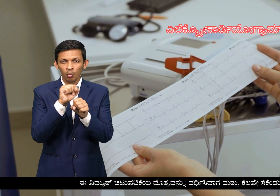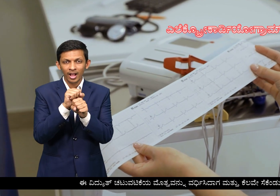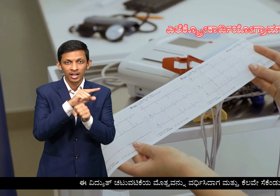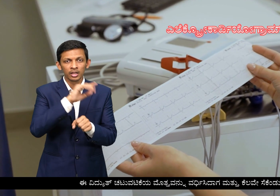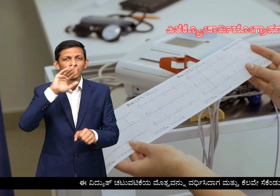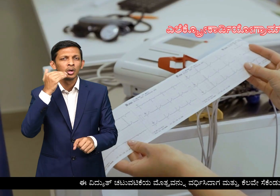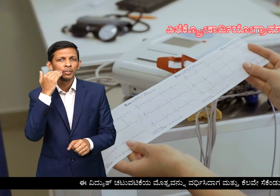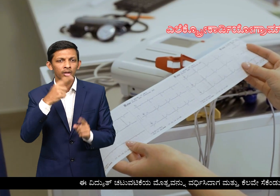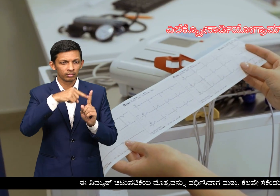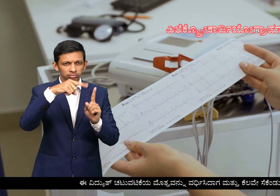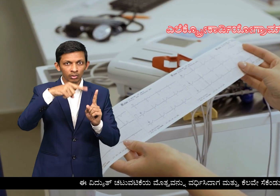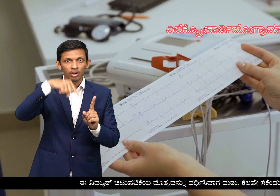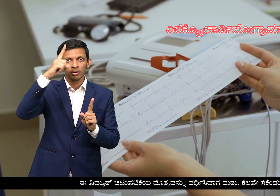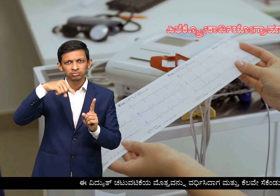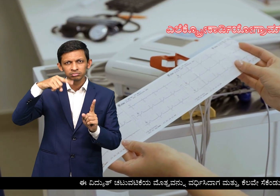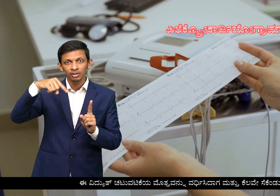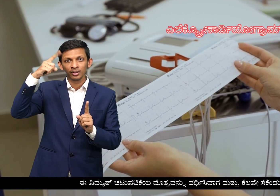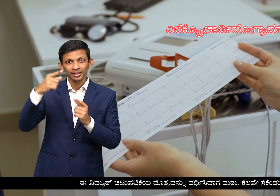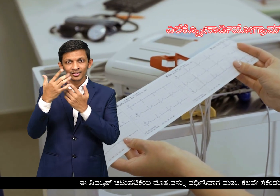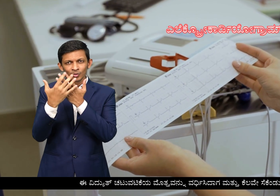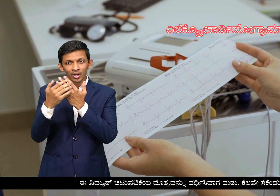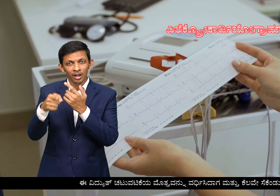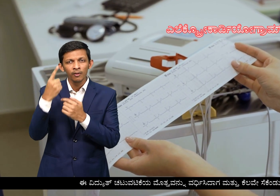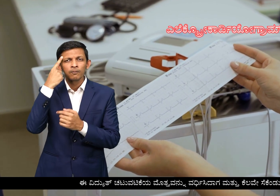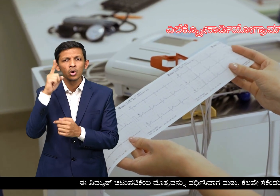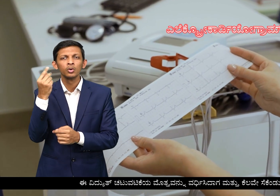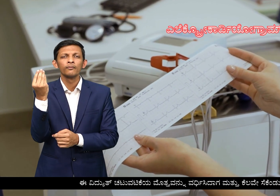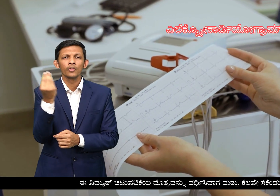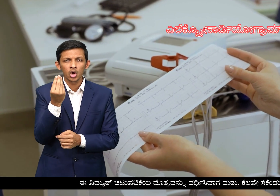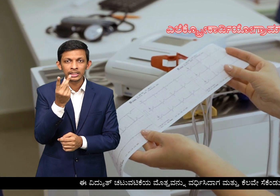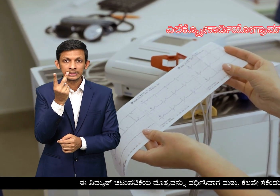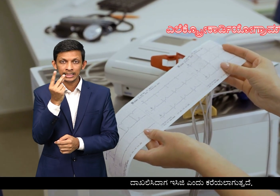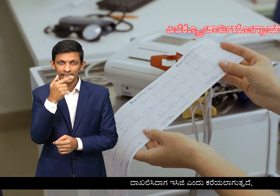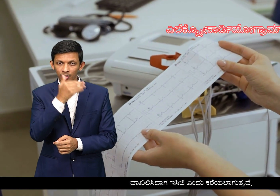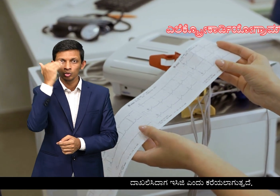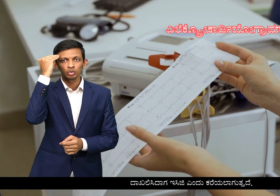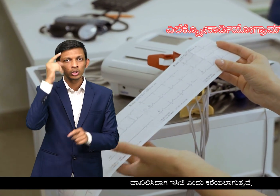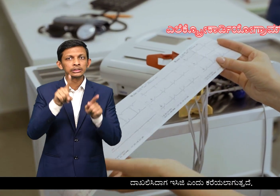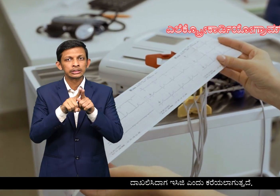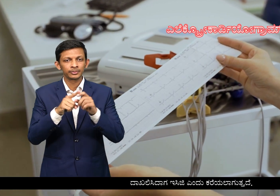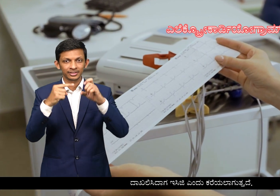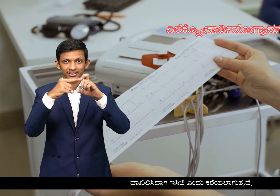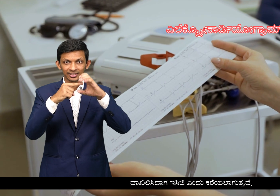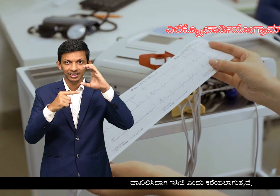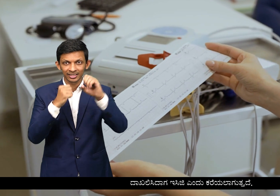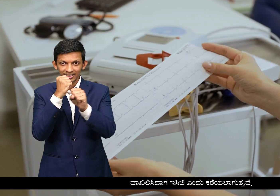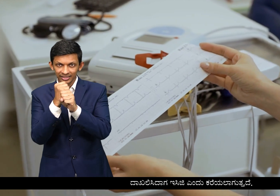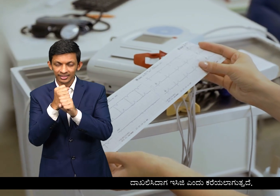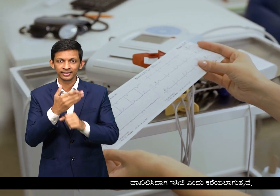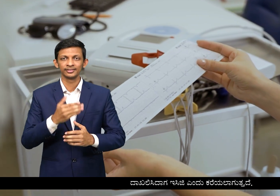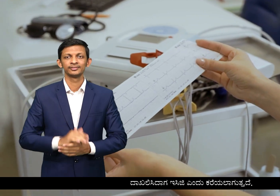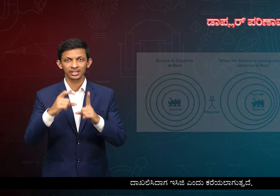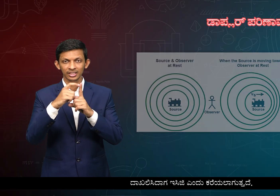ಚಟುವಟಿಕೆಯ ಮೊತ್ತವನ್ನು ವರ್ಧಿಸಿದಾಗ ಮತ್ತು ಕೆಲವೇ ಸೆಕೆಂಡುಗಳವರೆಗೆ ದಾಖಲಿಸಿದಾಗ ಇಸಿಜಿ